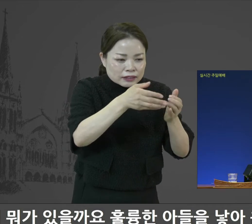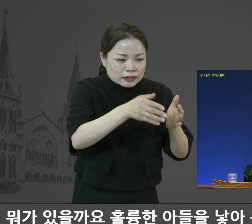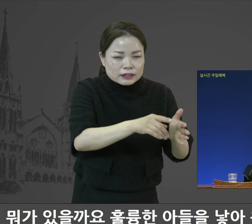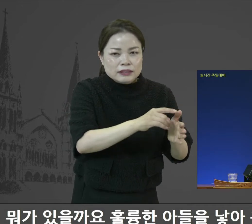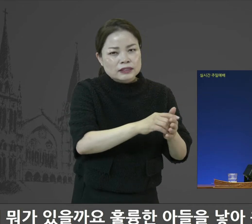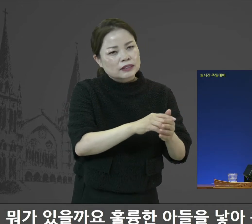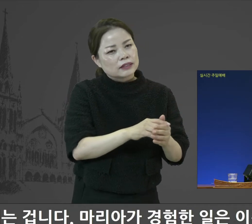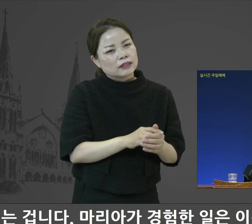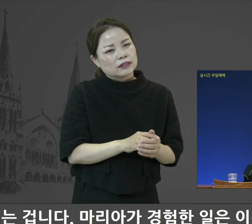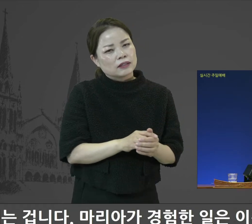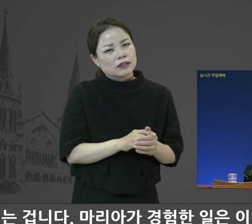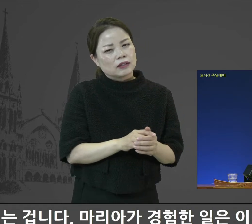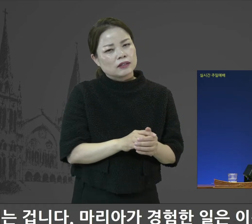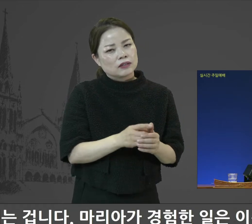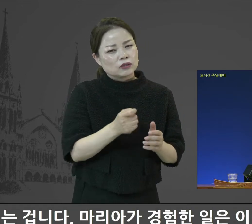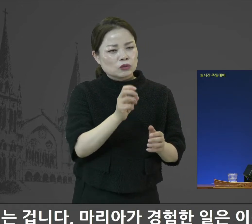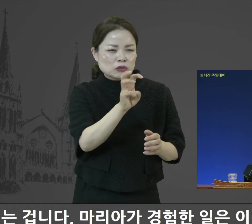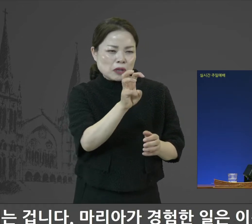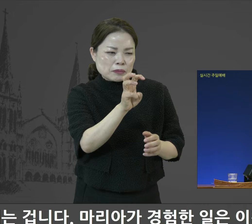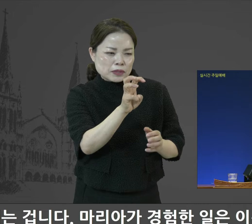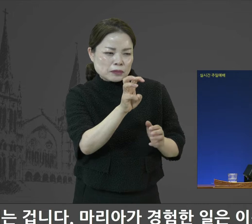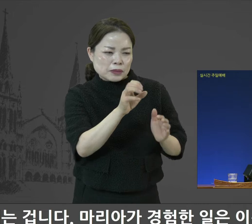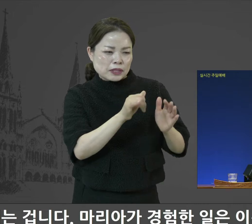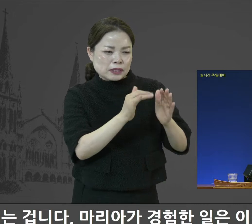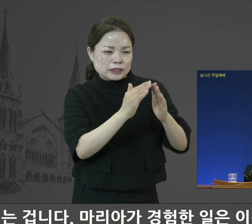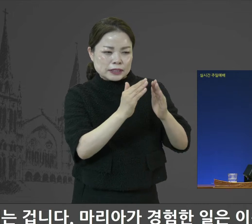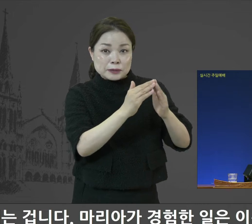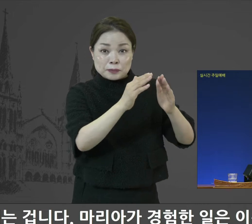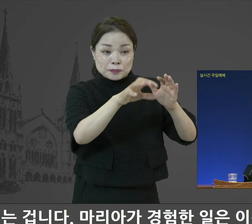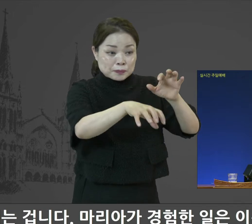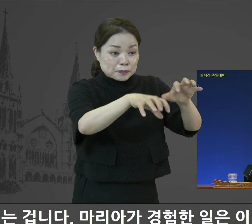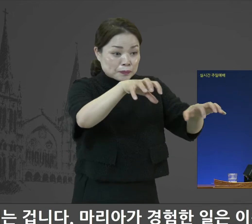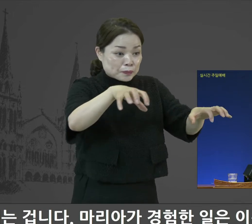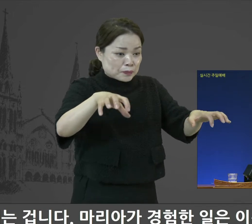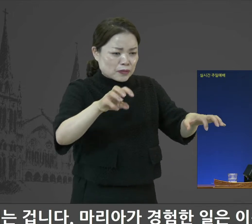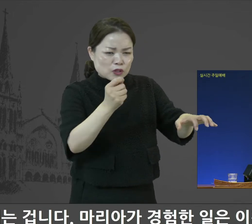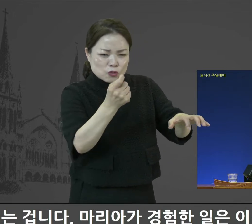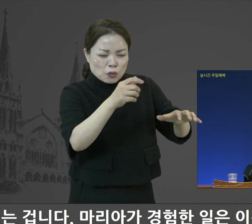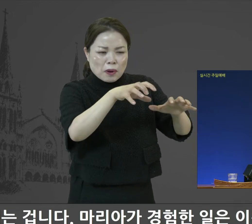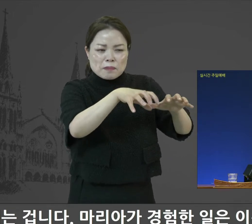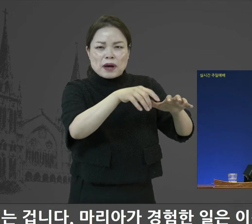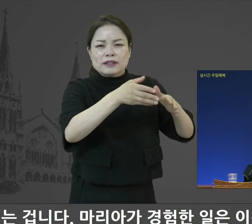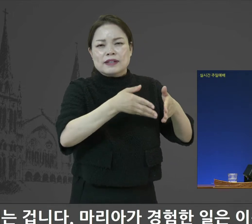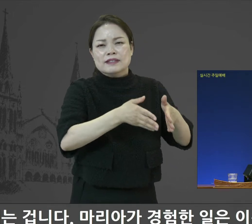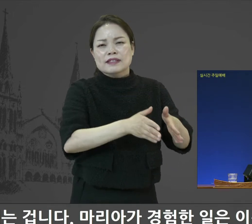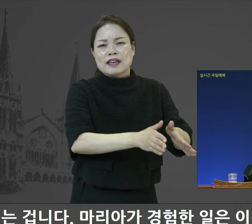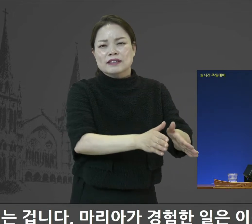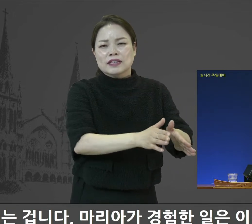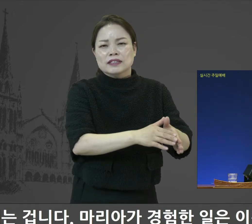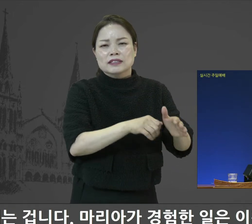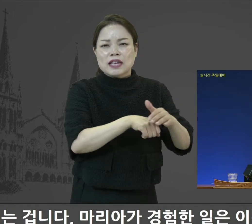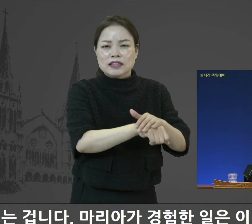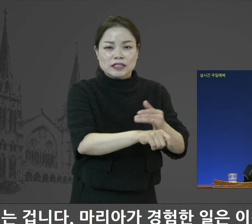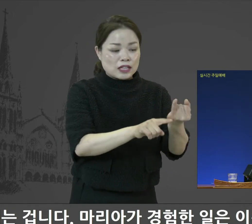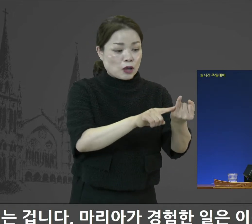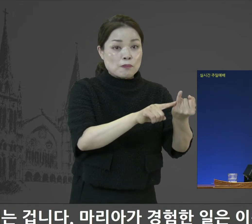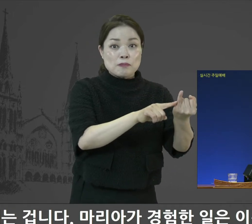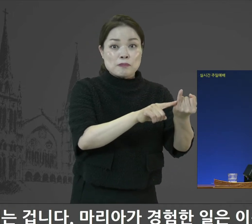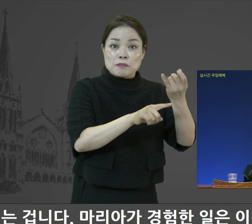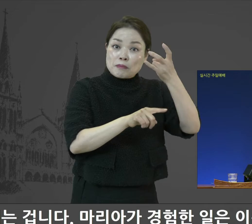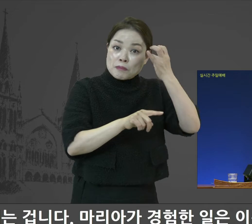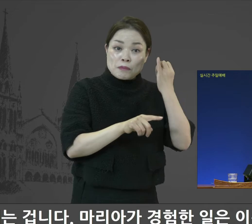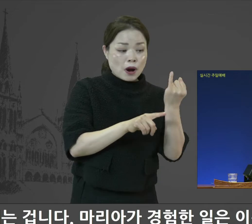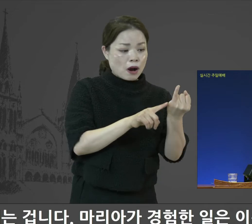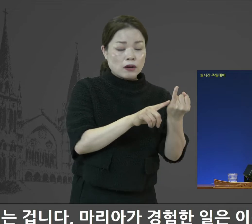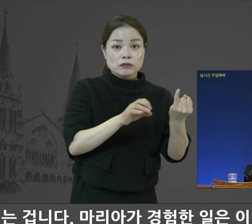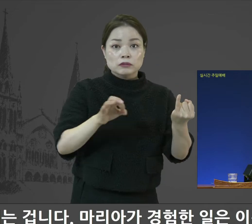한 30호 정도, 이제 집이 한 30개 있는 그 조그만 마을에서 태어나서 거기서 쭉 자란 마리아에게